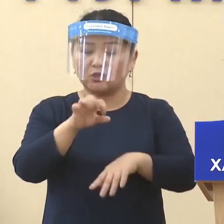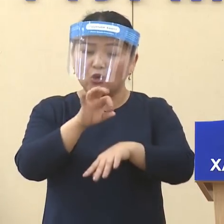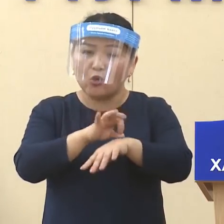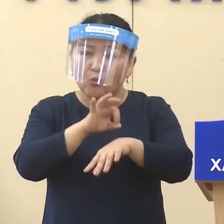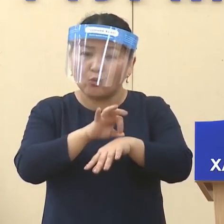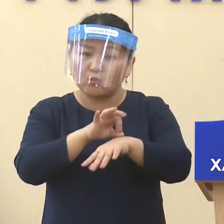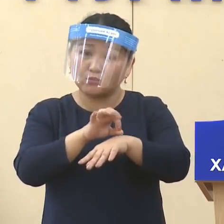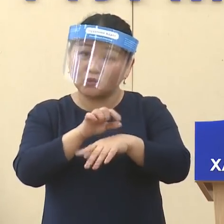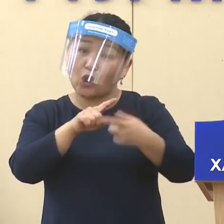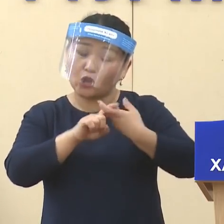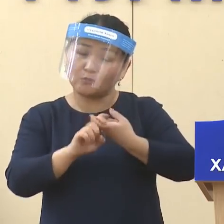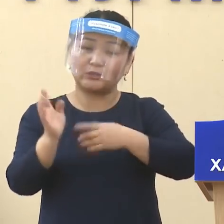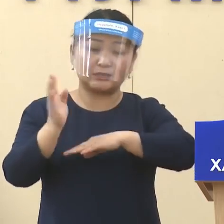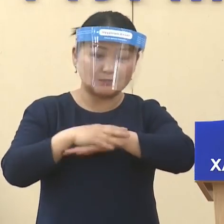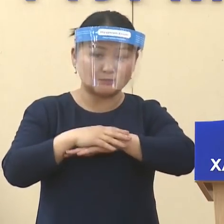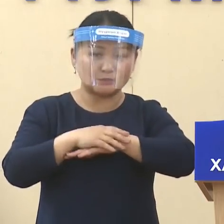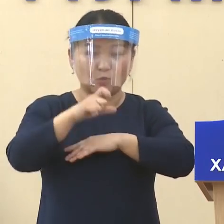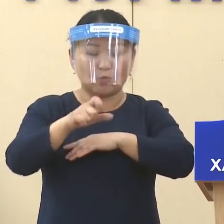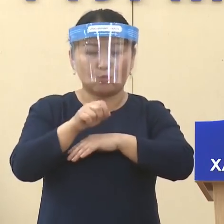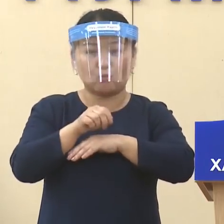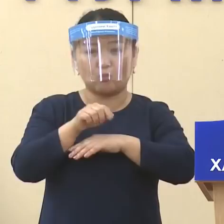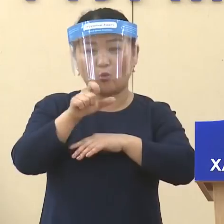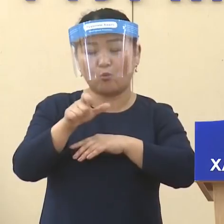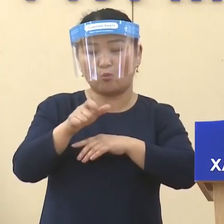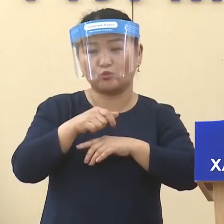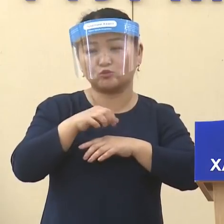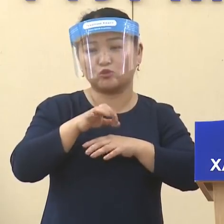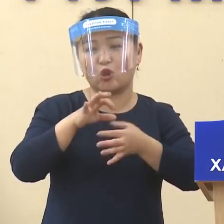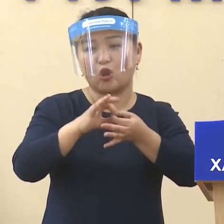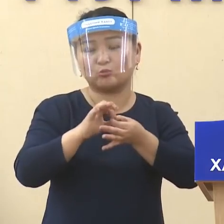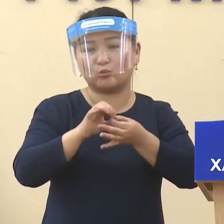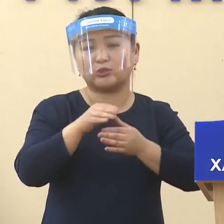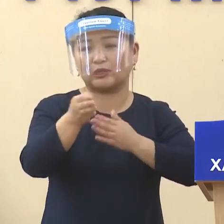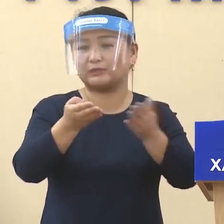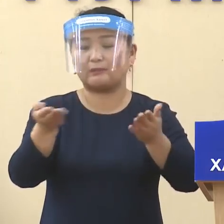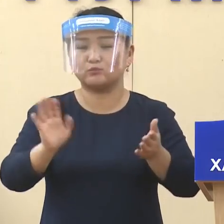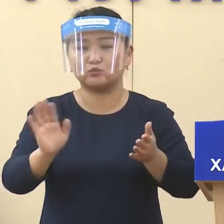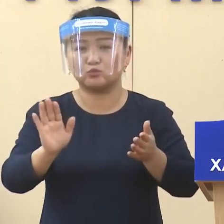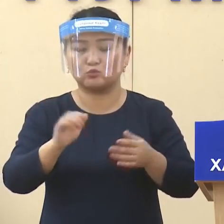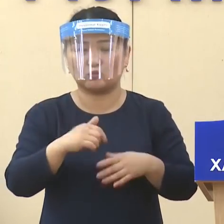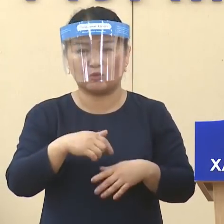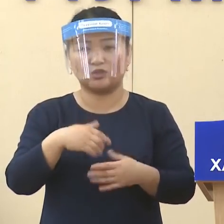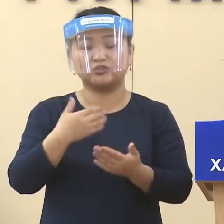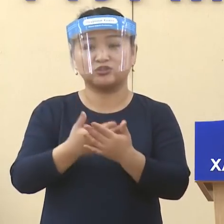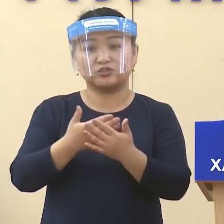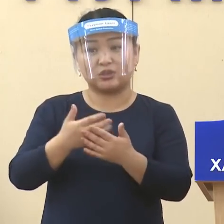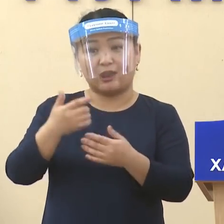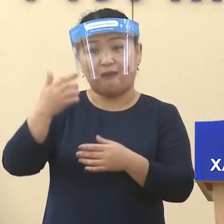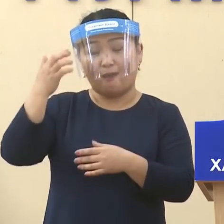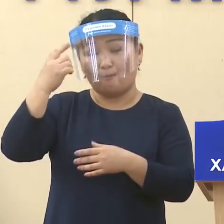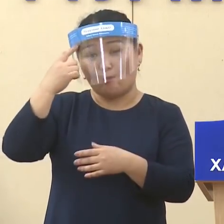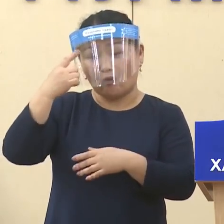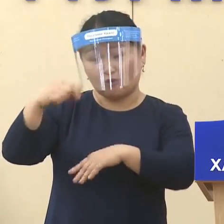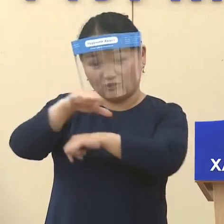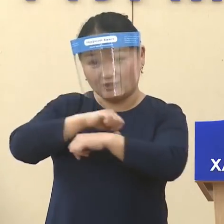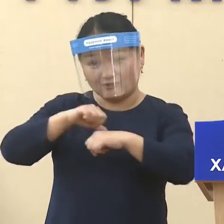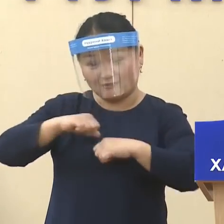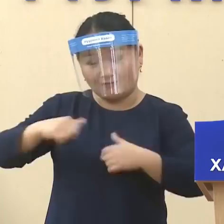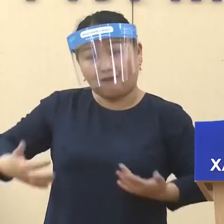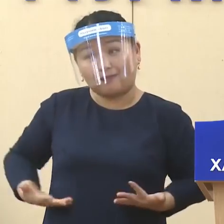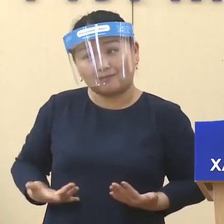гэсэн хатуу заалттай тухайлбал гадны орнд нас ороод чандрсан байх юм бол тэр чандрыг зөөж Монголд авчрахгүй гэсэн. Энд